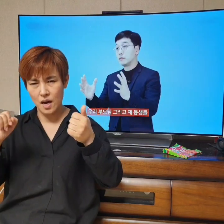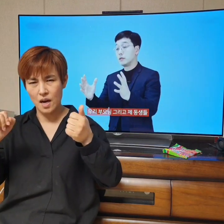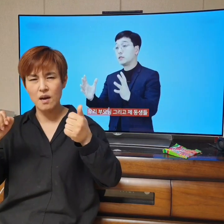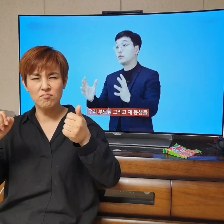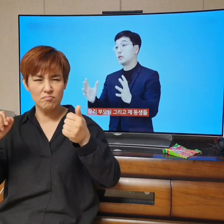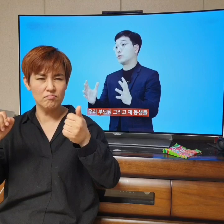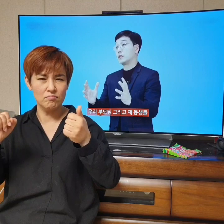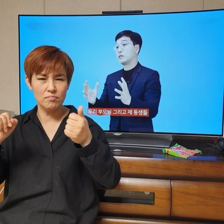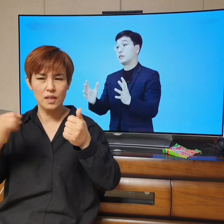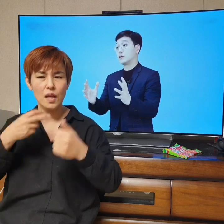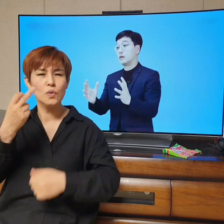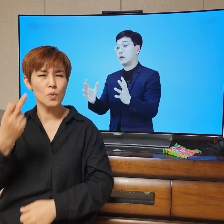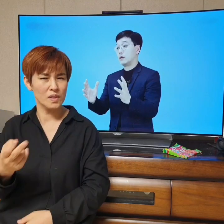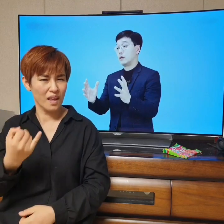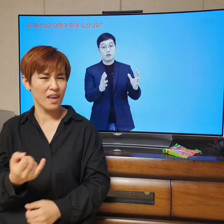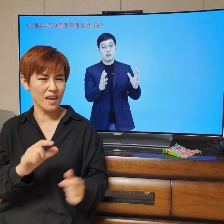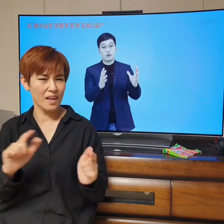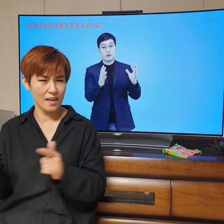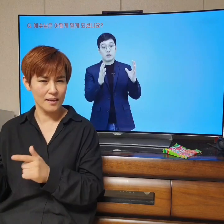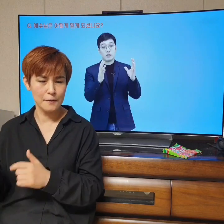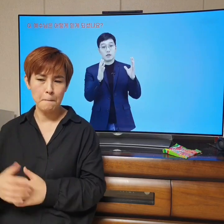부모 그리고 제 동생들